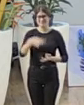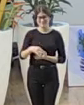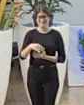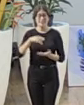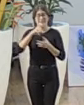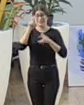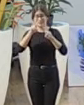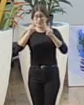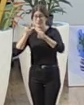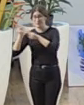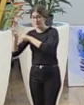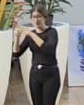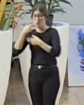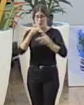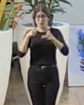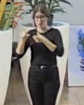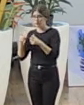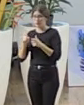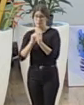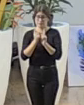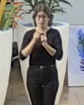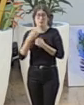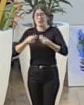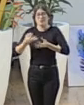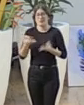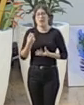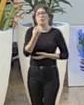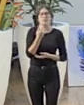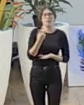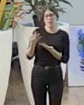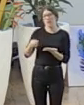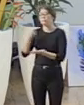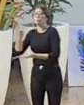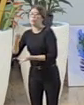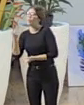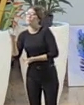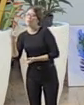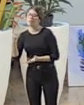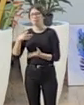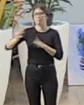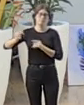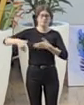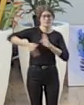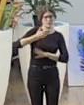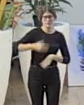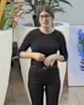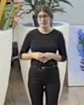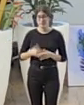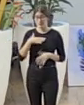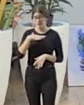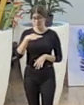soy como el médico que te abre y veo qué te pasa, te digo qué necesitas y me marcho, ¿no? Pues el diagnóstico a veces también